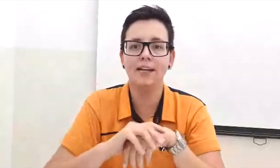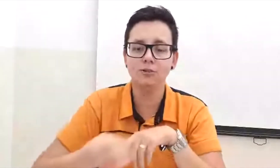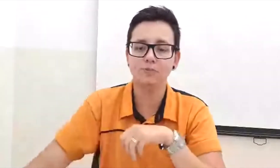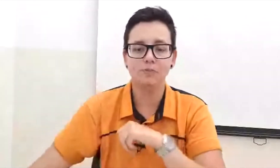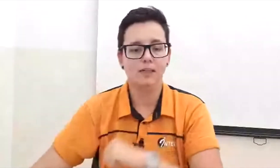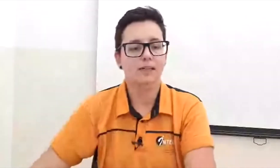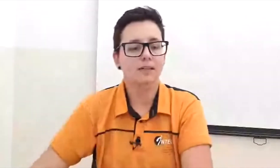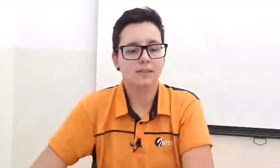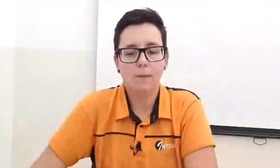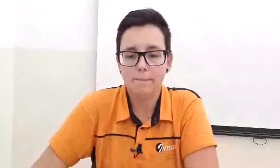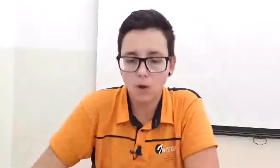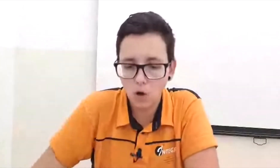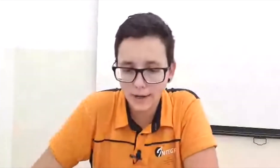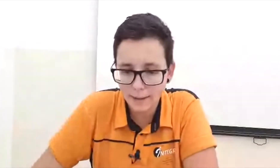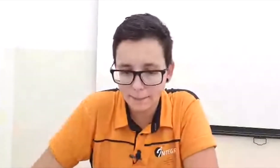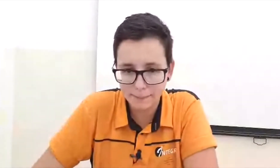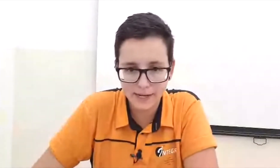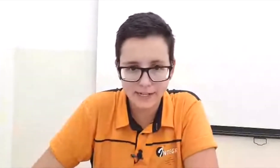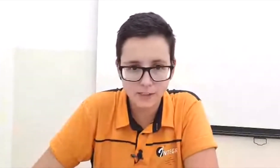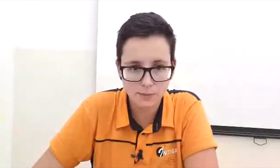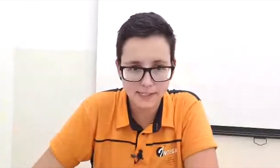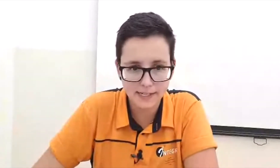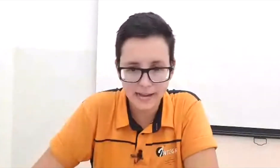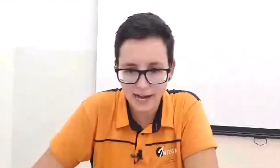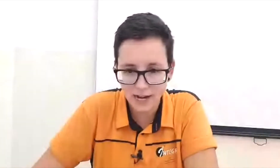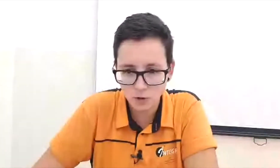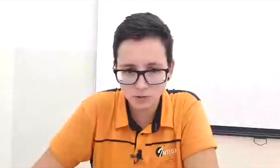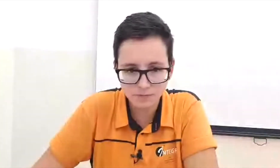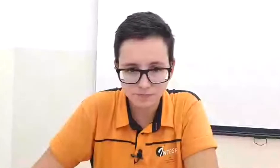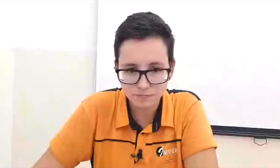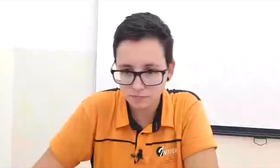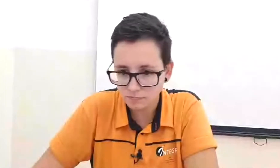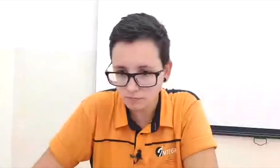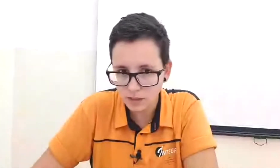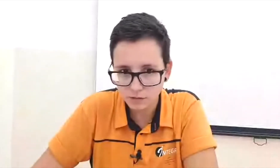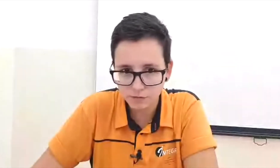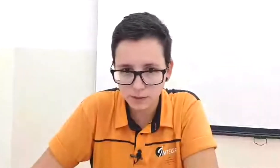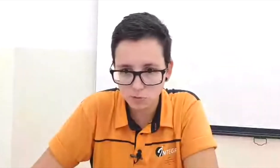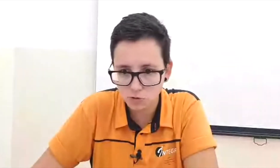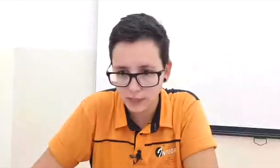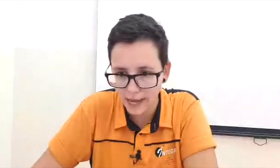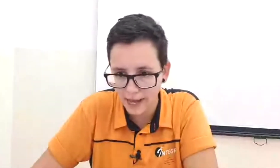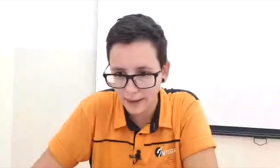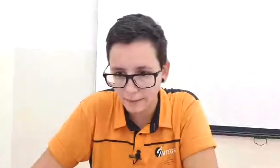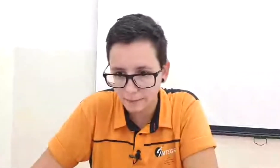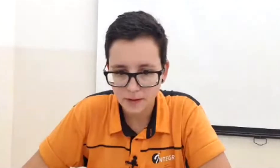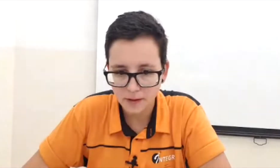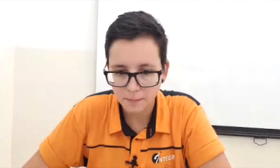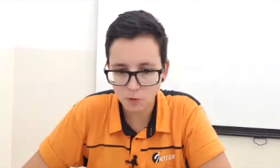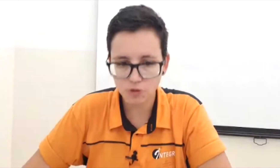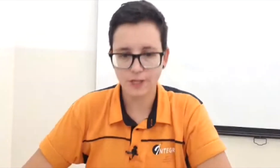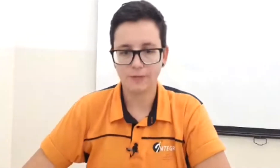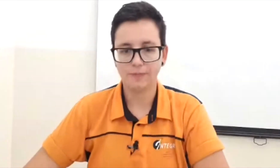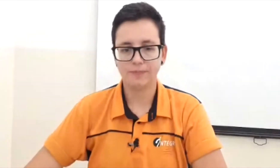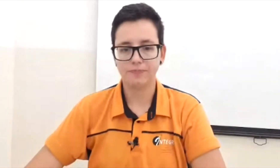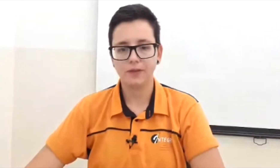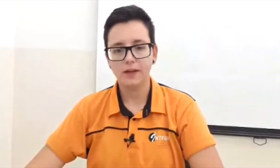Combinado? Então, bora! Prepara aí teu material. Vamos lá. Prontinho.